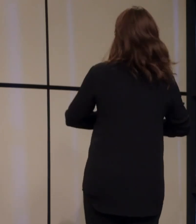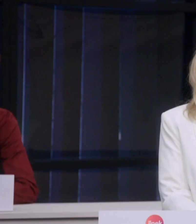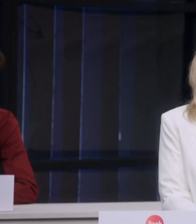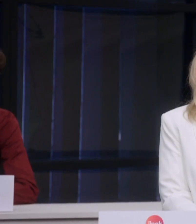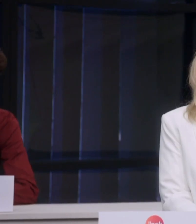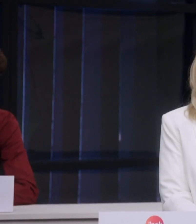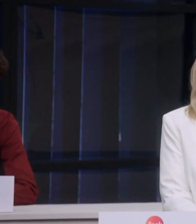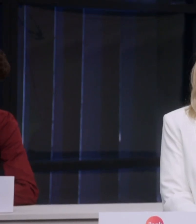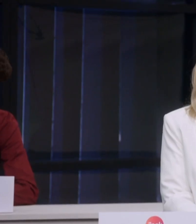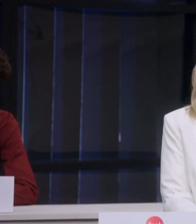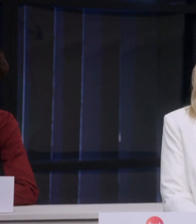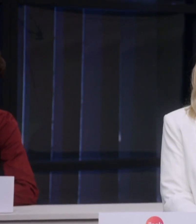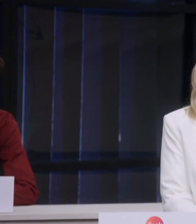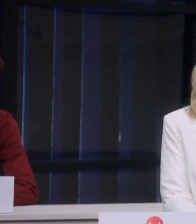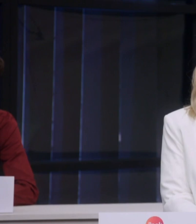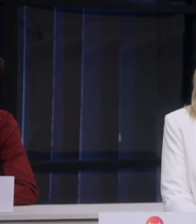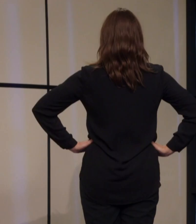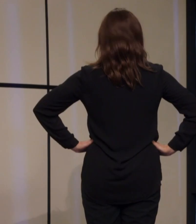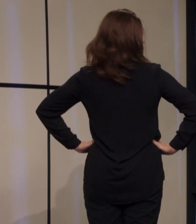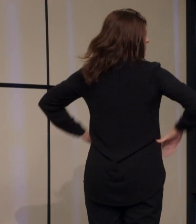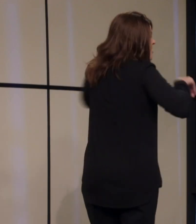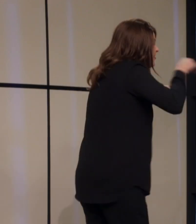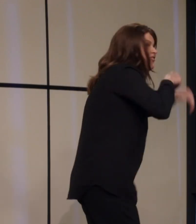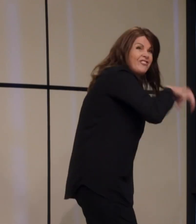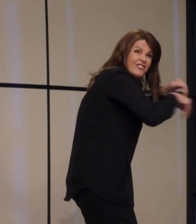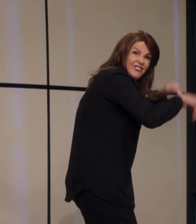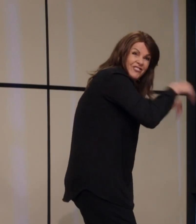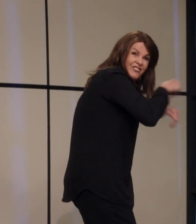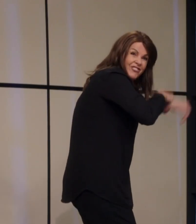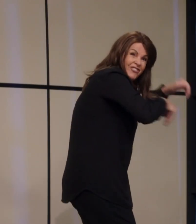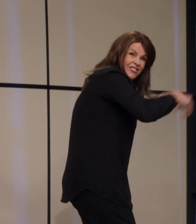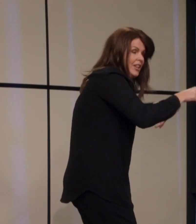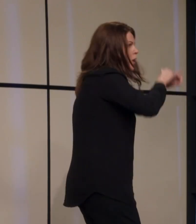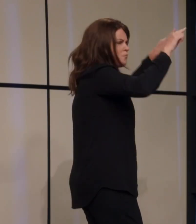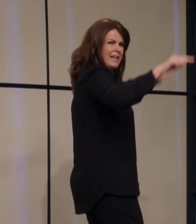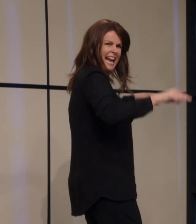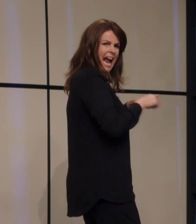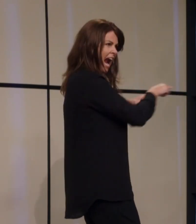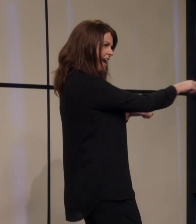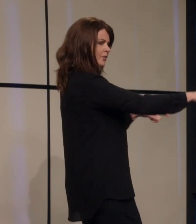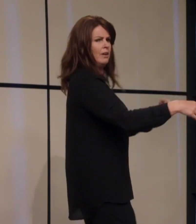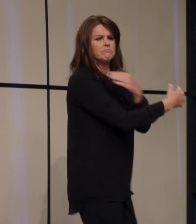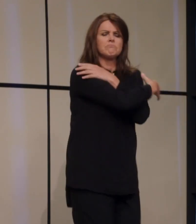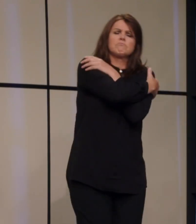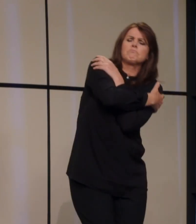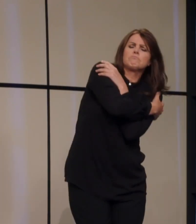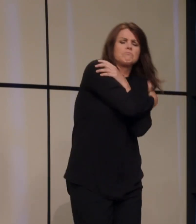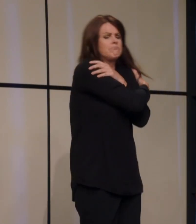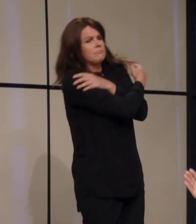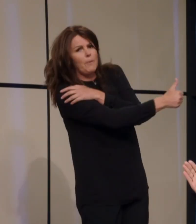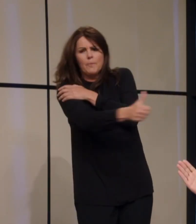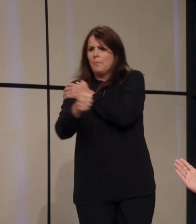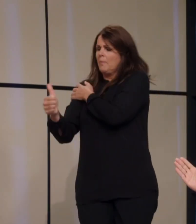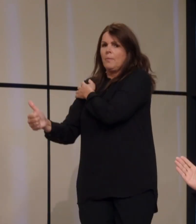ze, de nummer 1. De vrouw die het woord hamsteren weer helemaal op de kaart heeft gezet. Ze stal de harten van het volk.